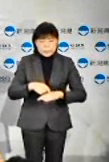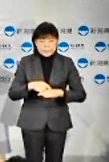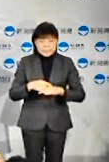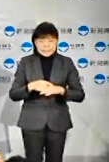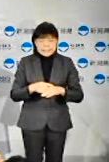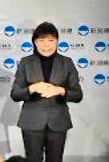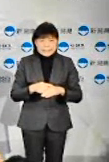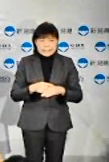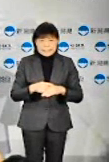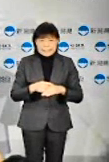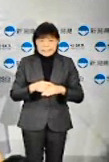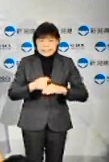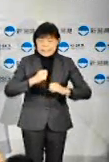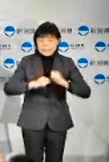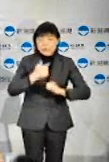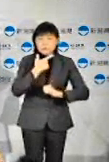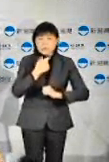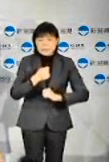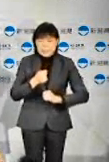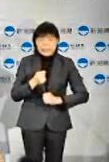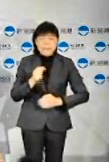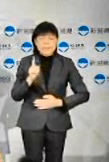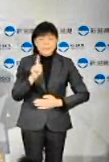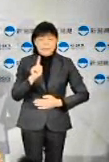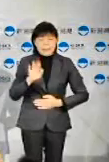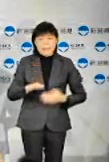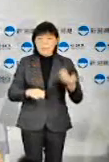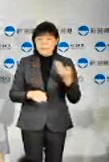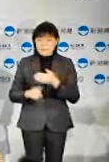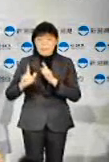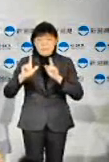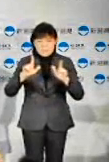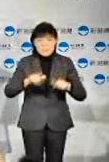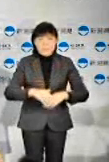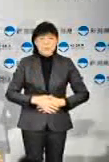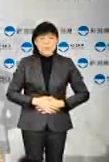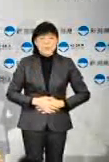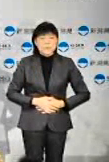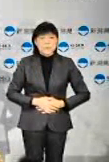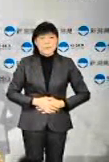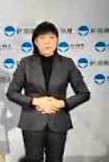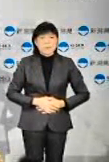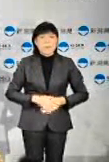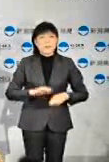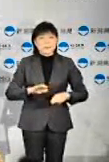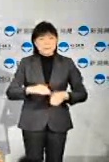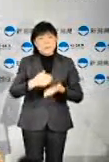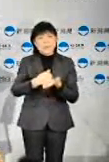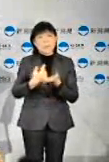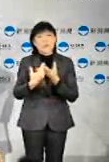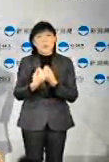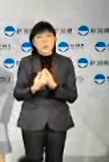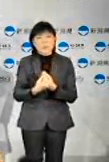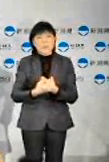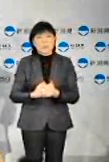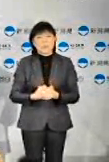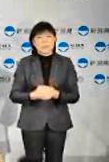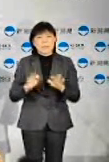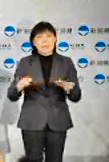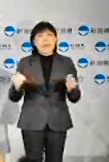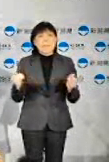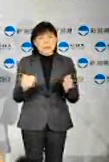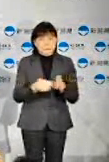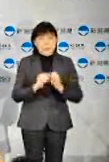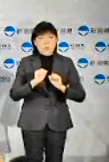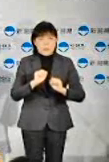めて教えていただけますでしょうか。 具体的にこれっていうのはないんですけど、今まさに挙げていただいたものはこれまでも